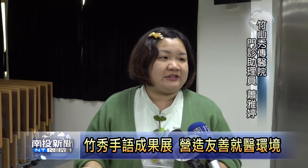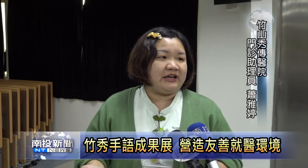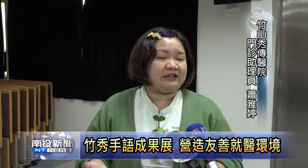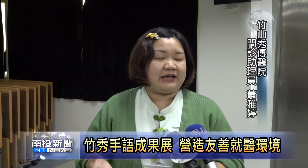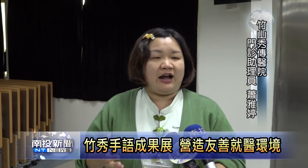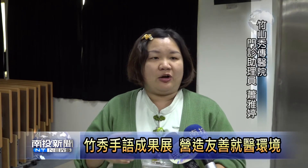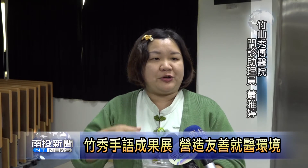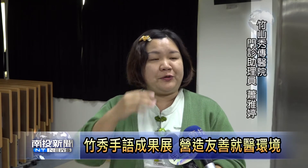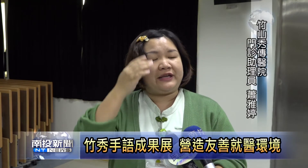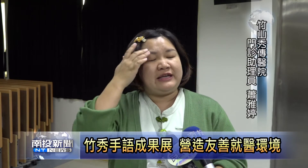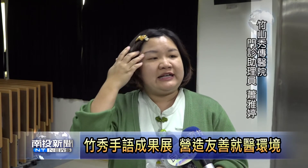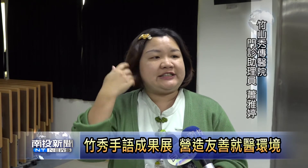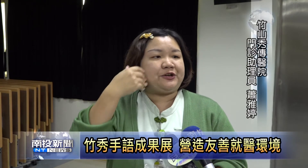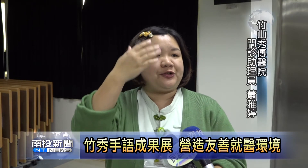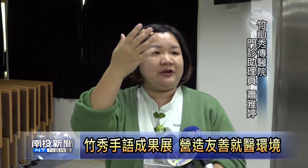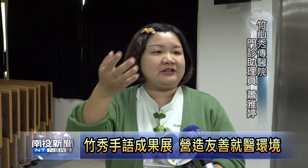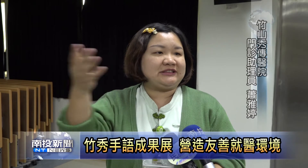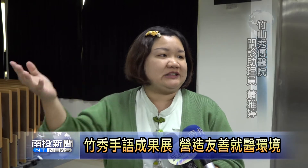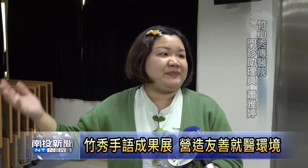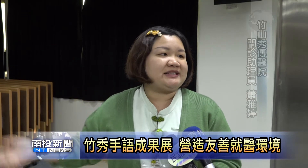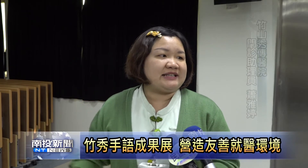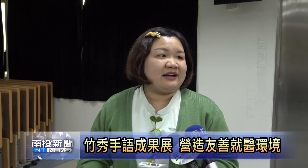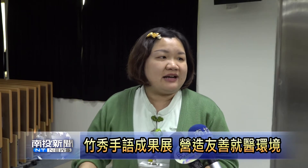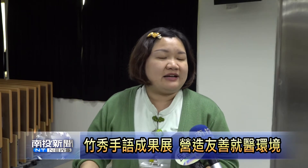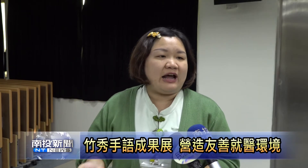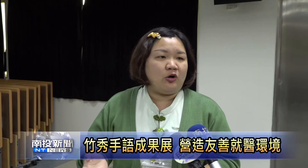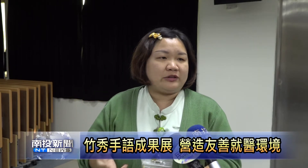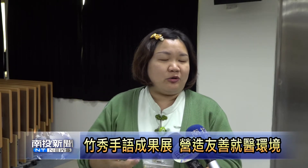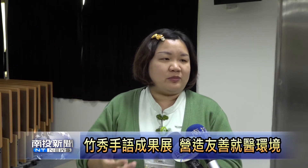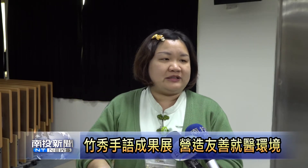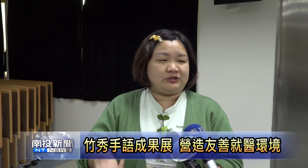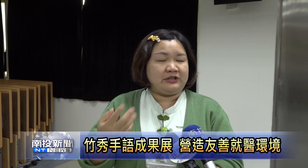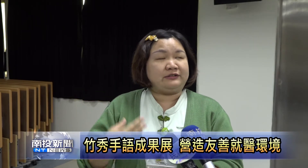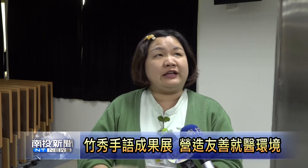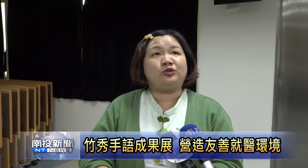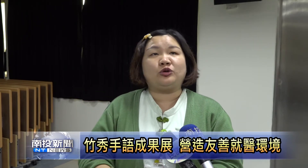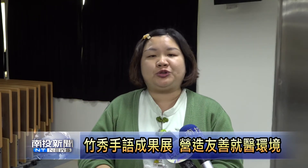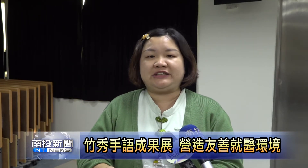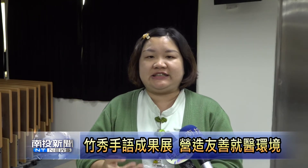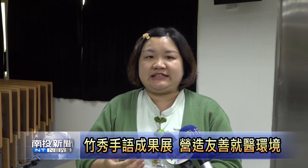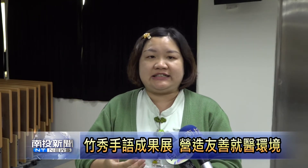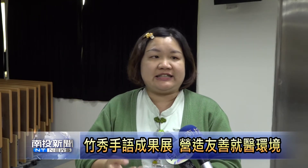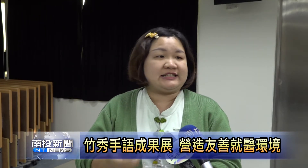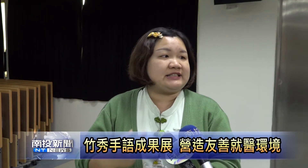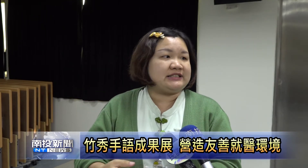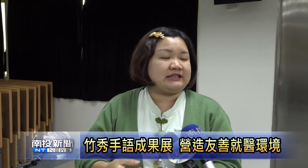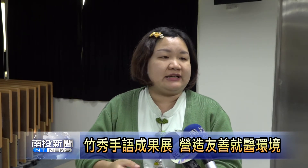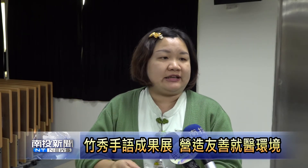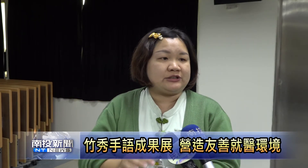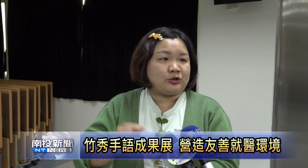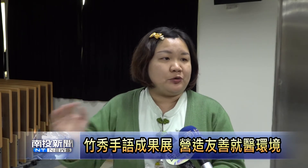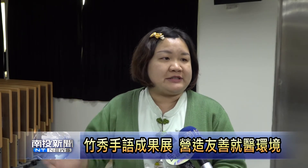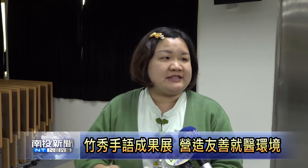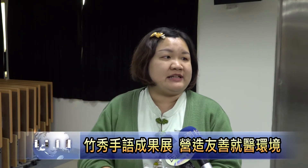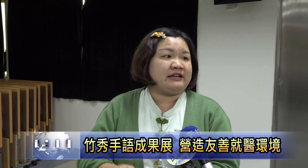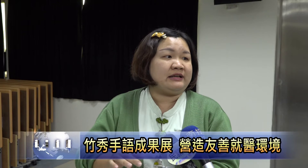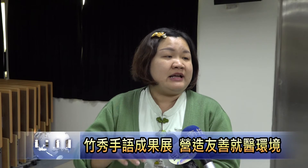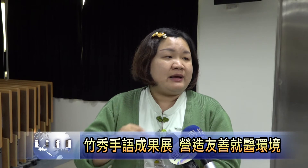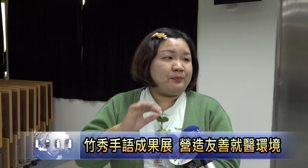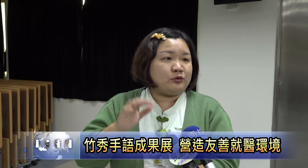解刚好因为借由尤老师来这边上课然后让我们能多学习一些知识跟那个手语真正的步